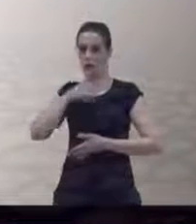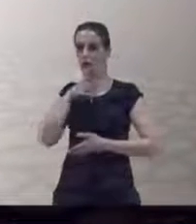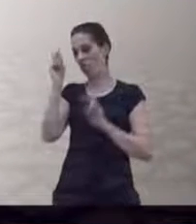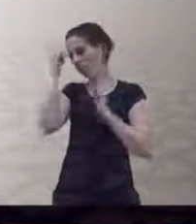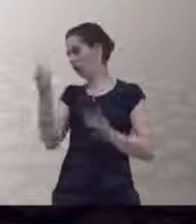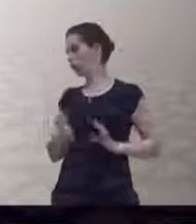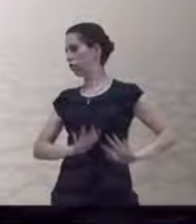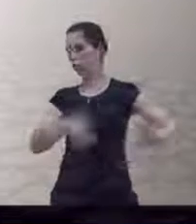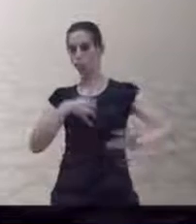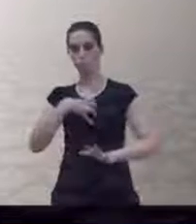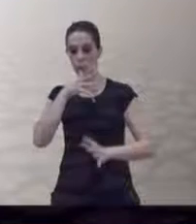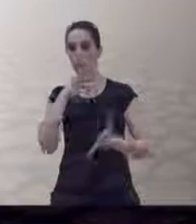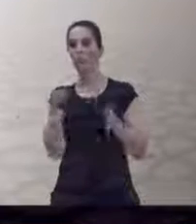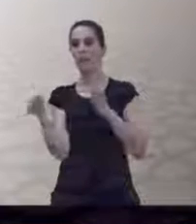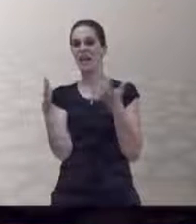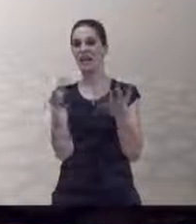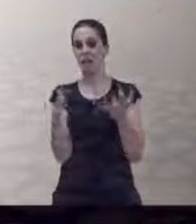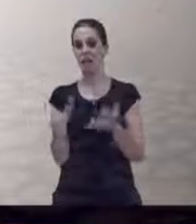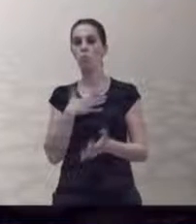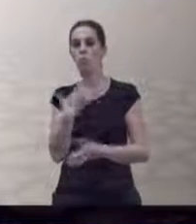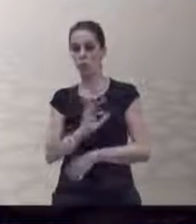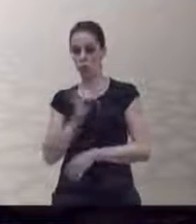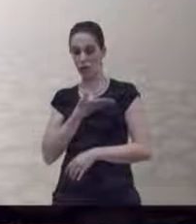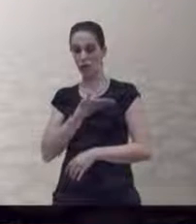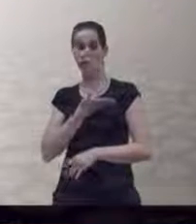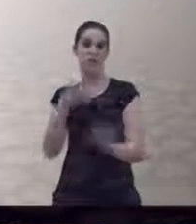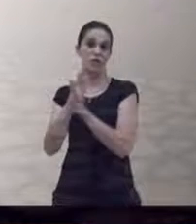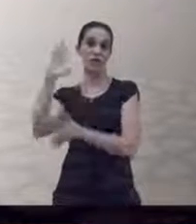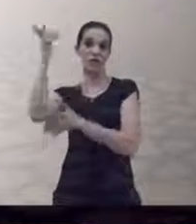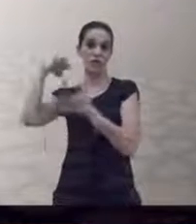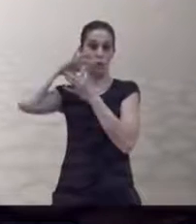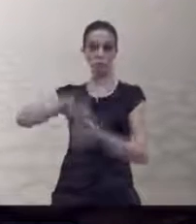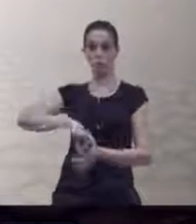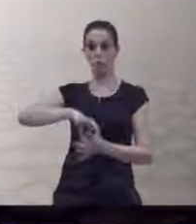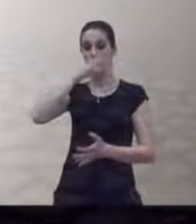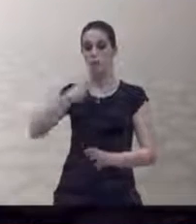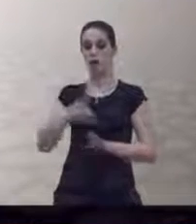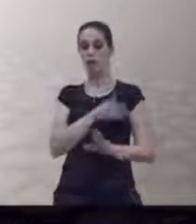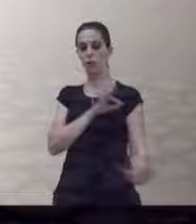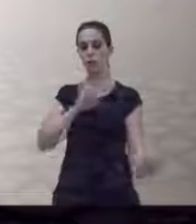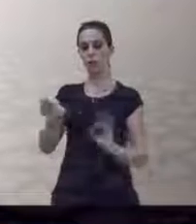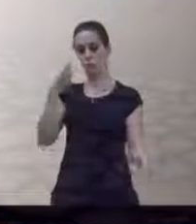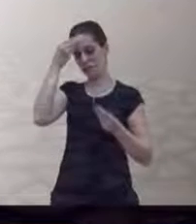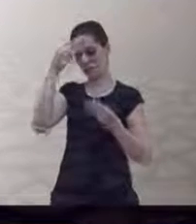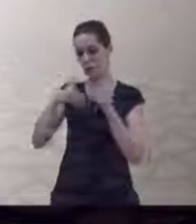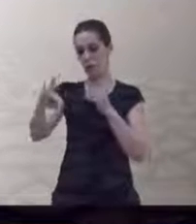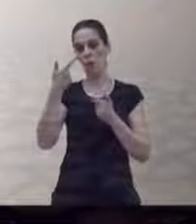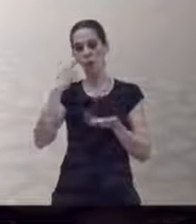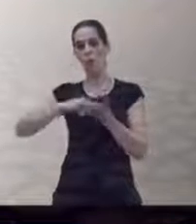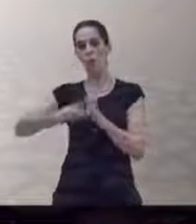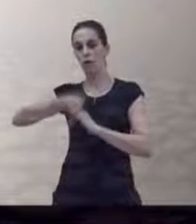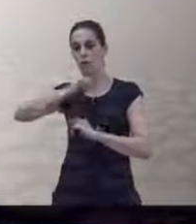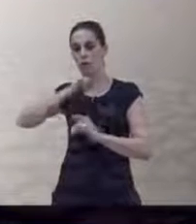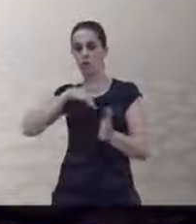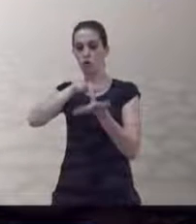benefactora. Pero no bajemos la guardia. La sequía acecha. Forma parte de nuestro clima y volverá. Por ello tenemos que estar preparados. Tenemos que pensar